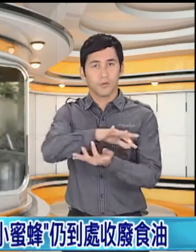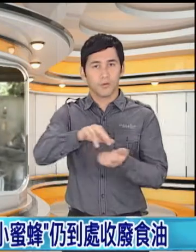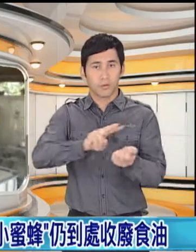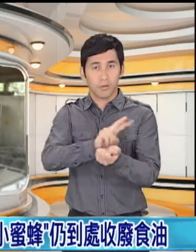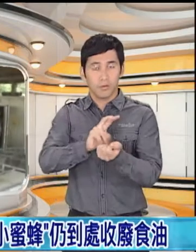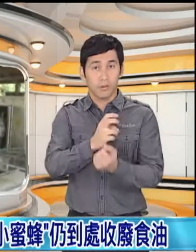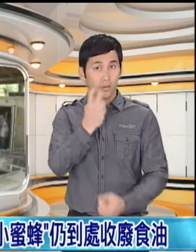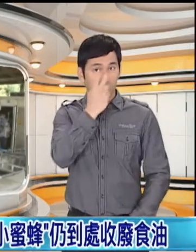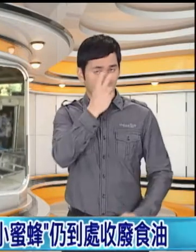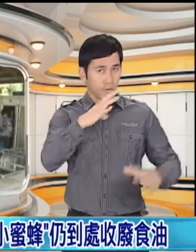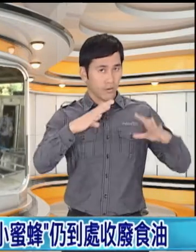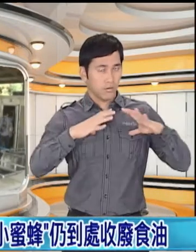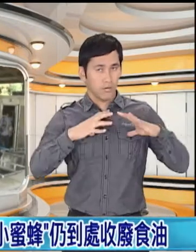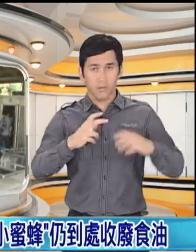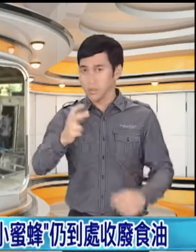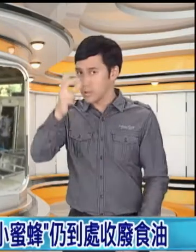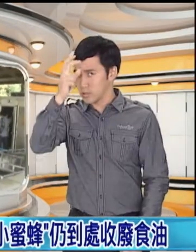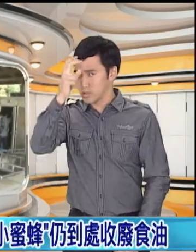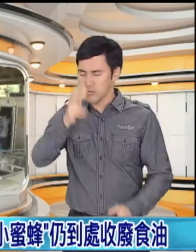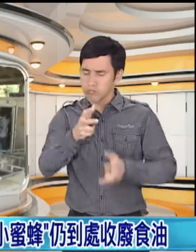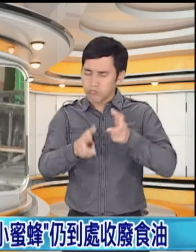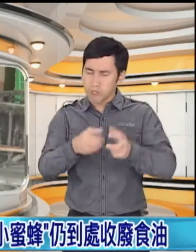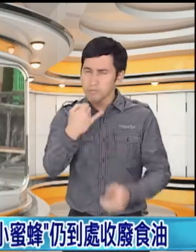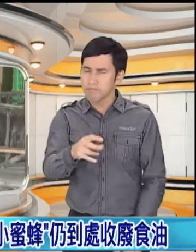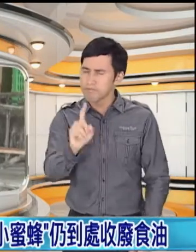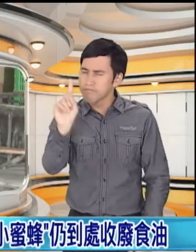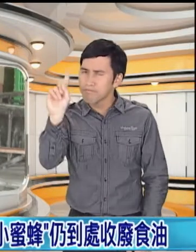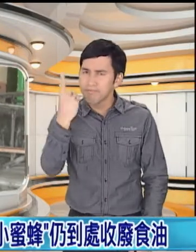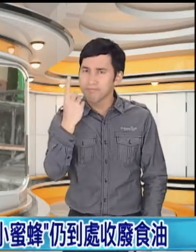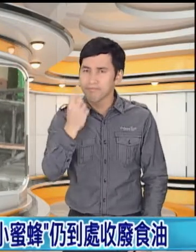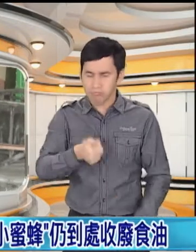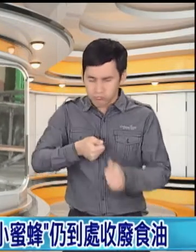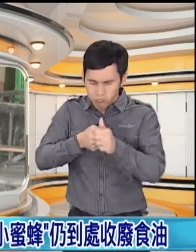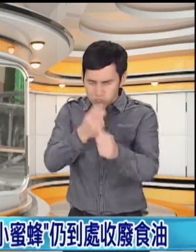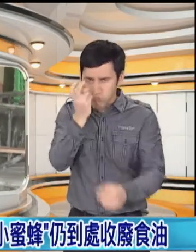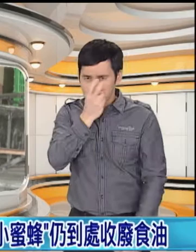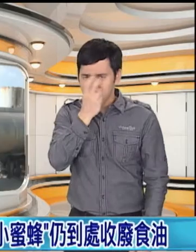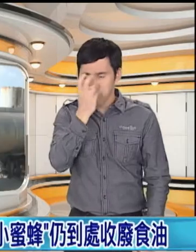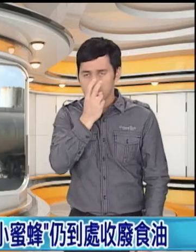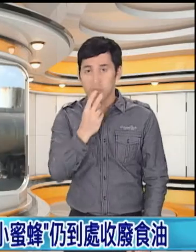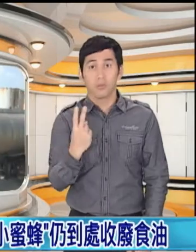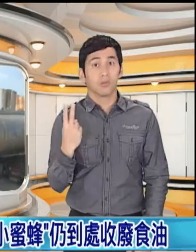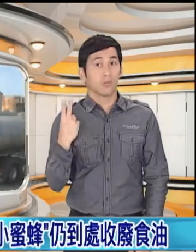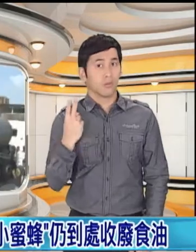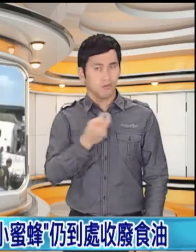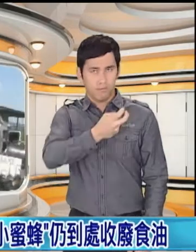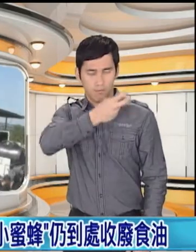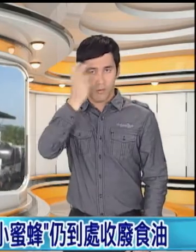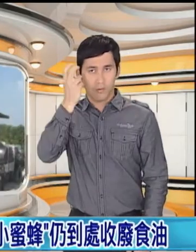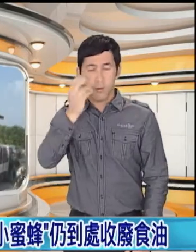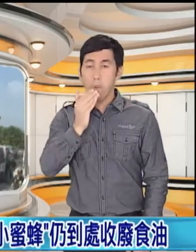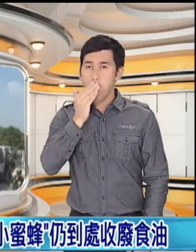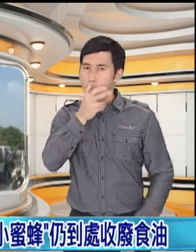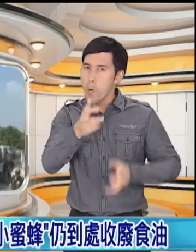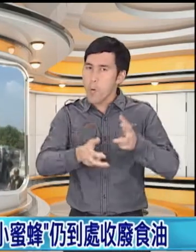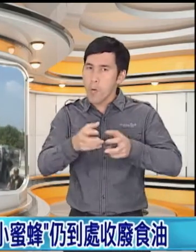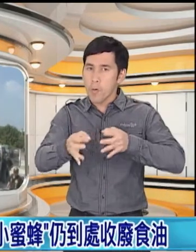云林检警清查黑心油来源，五号又发现有地下油行正将小蜜蜂收油车的